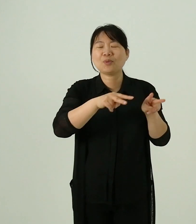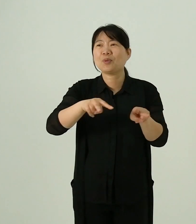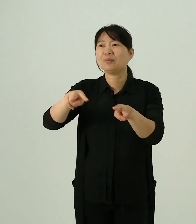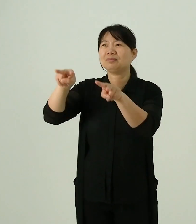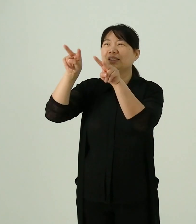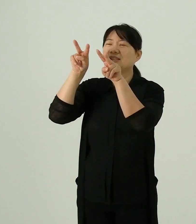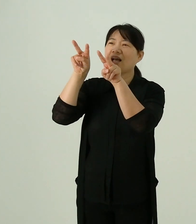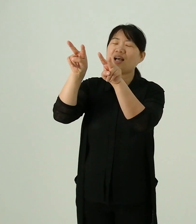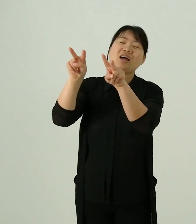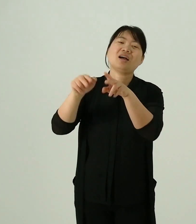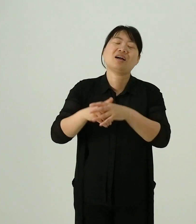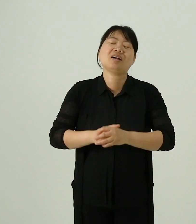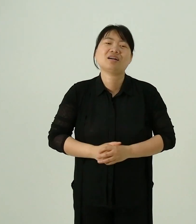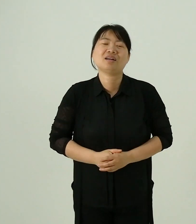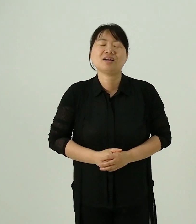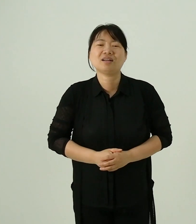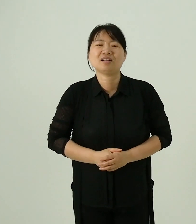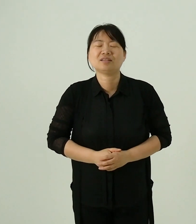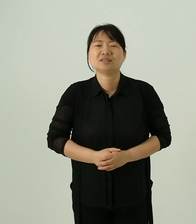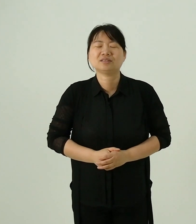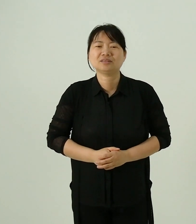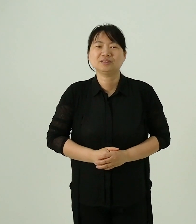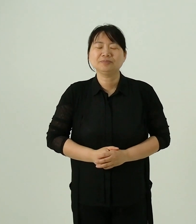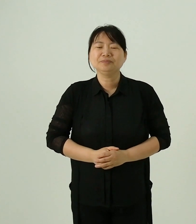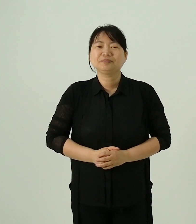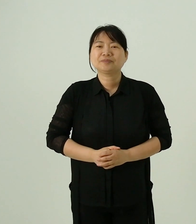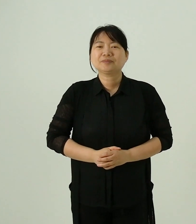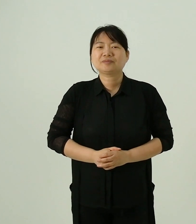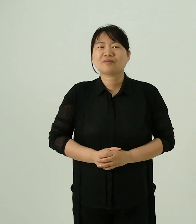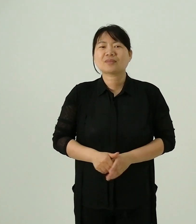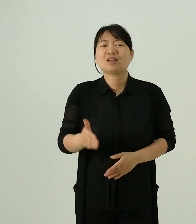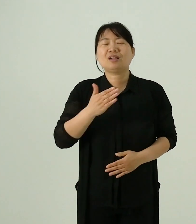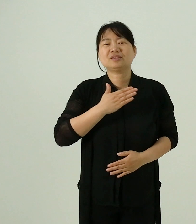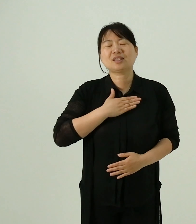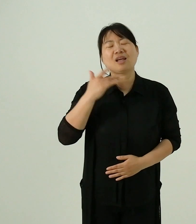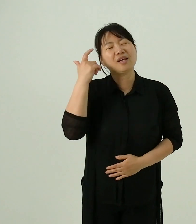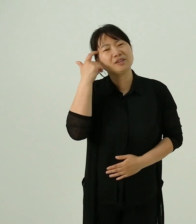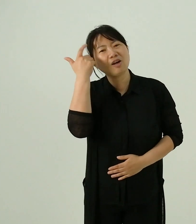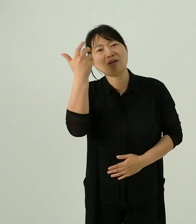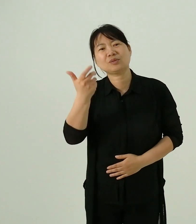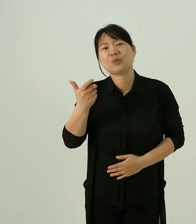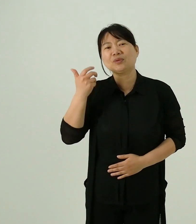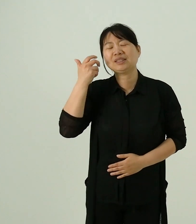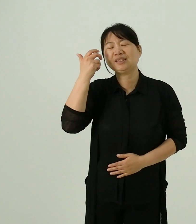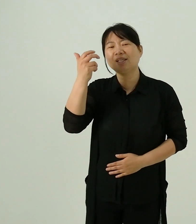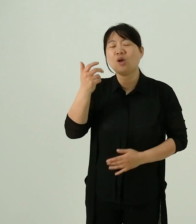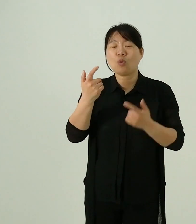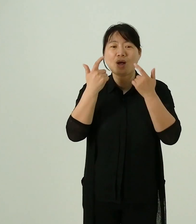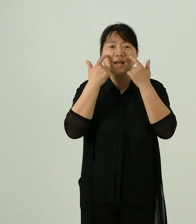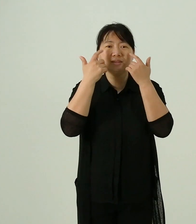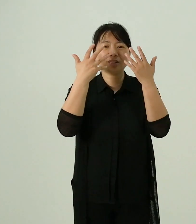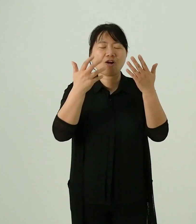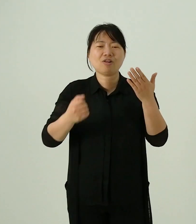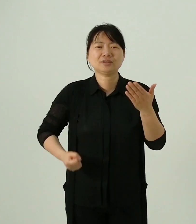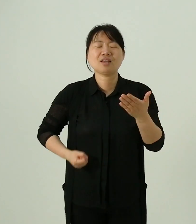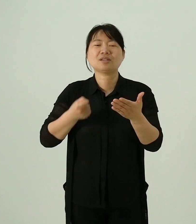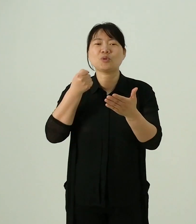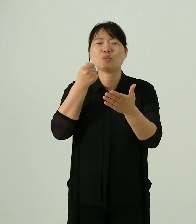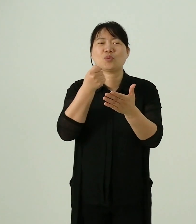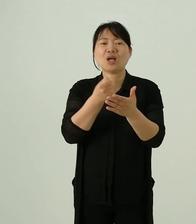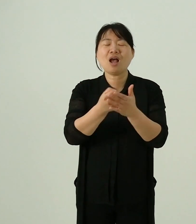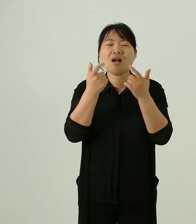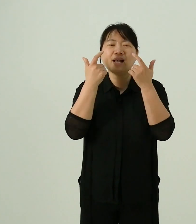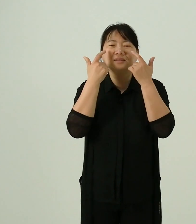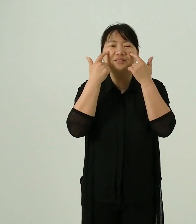한번 내 영혼이 확정되고 확정되어 싸우니 영원히